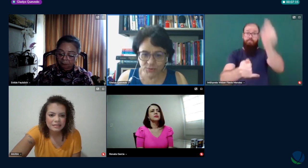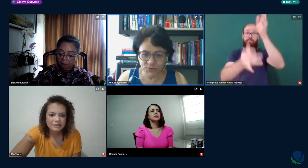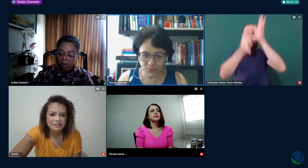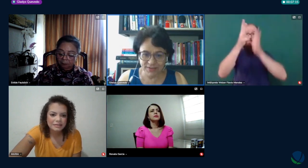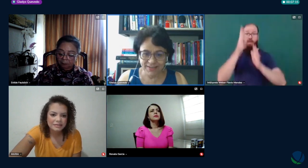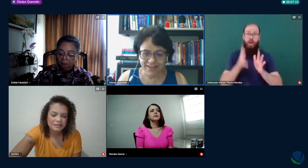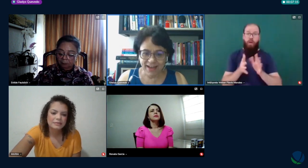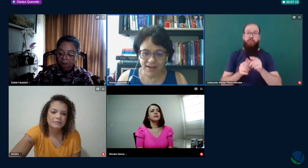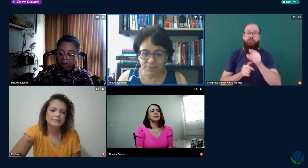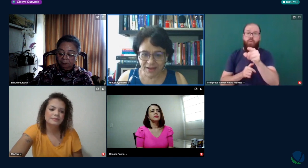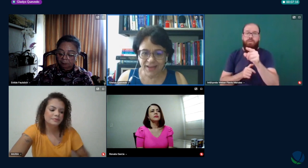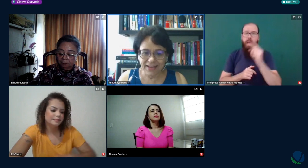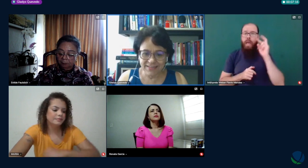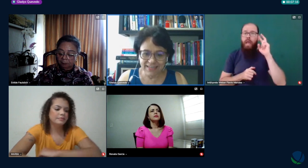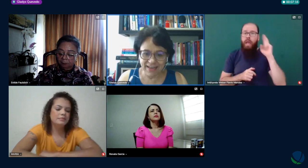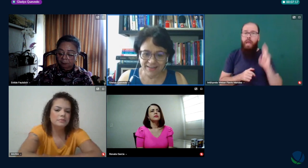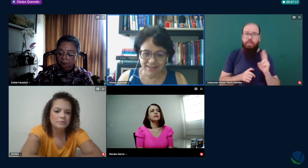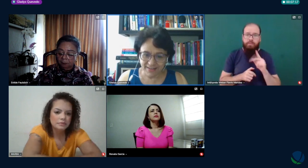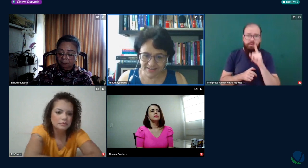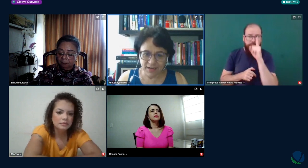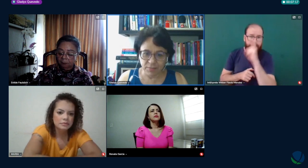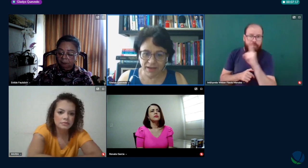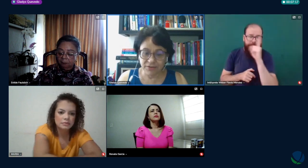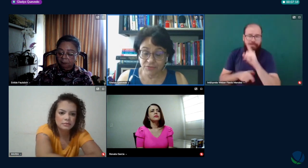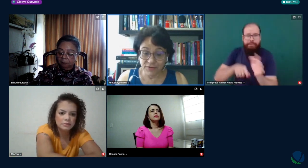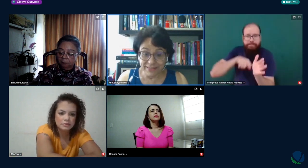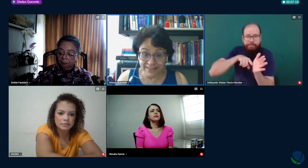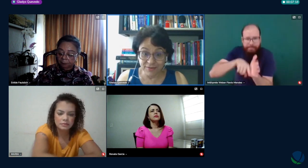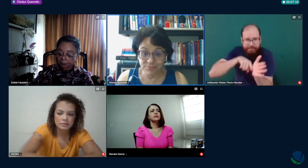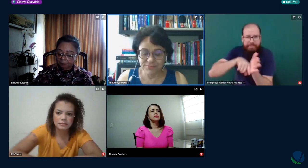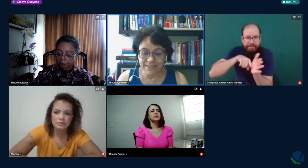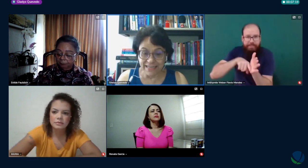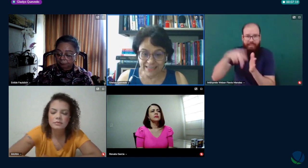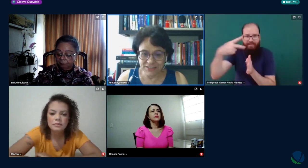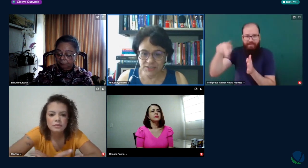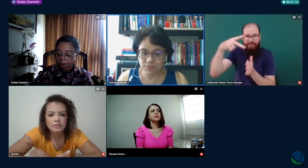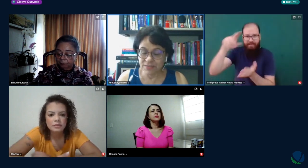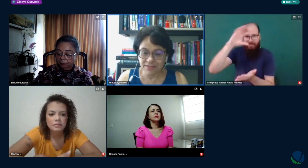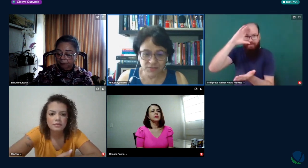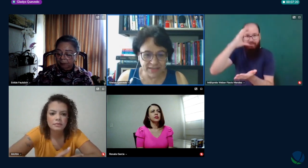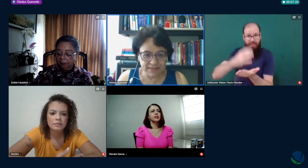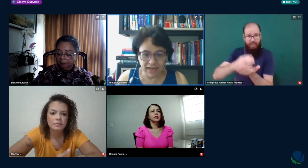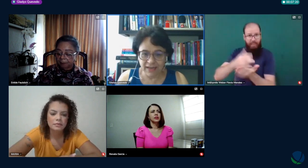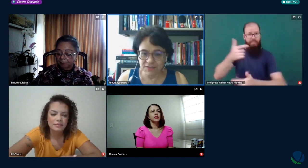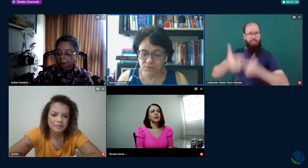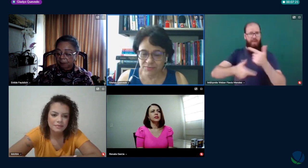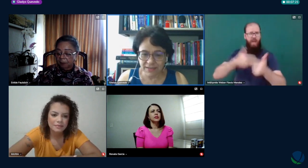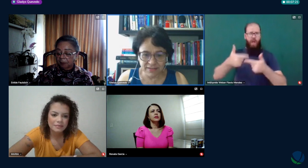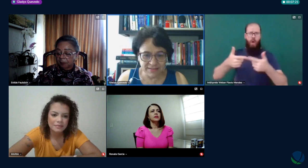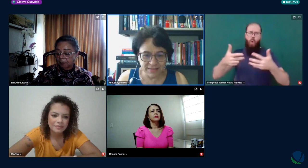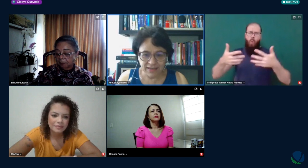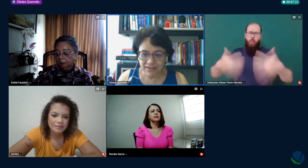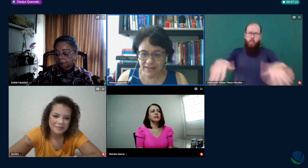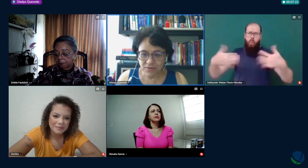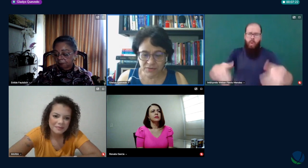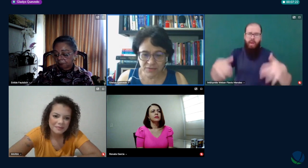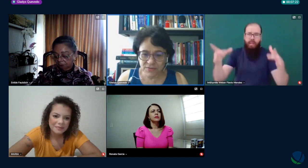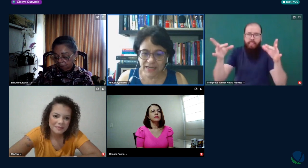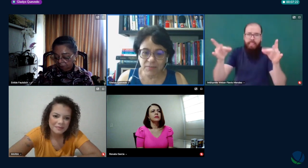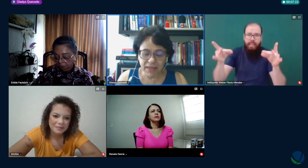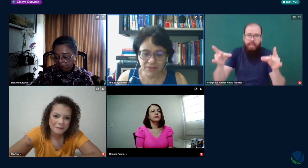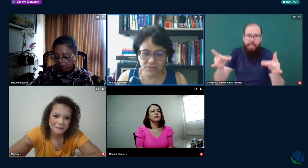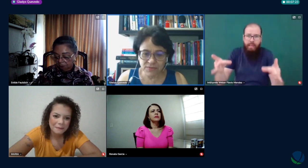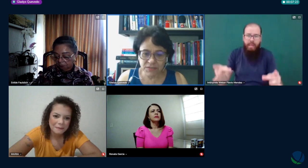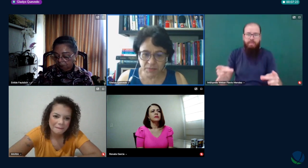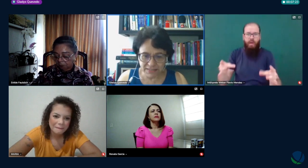você encontrou para realizar esse trabalho que foi tão grande, com tantos detalhes, com tantas, né,